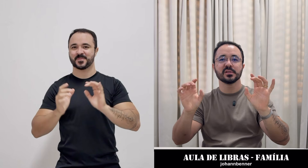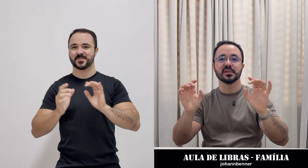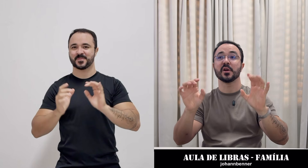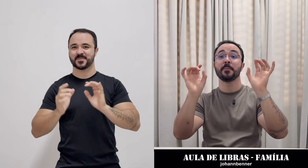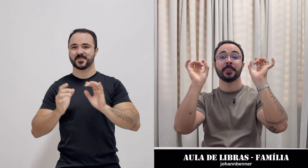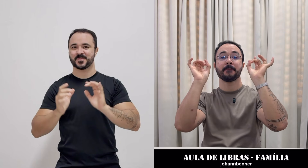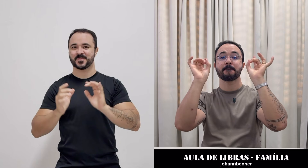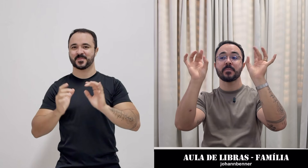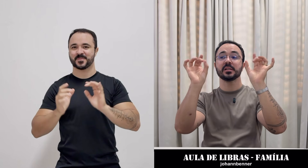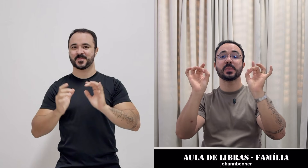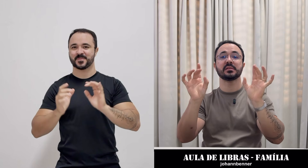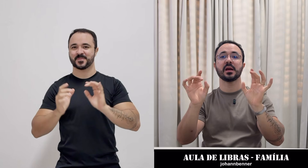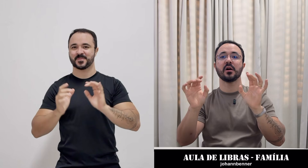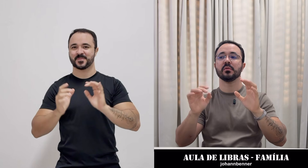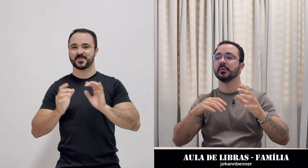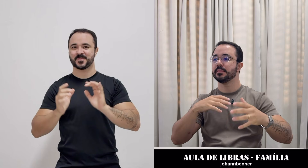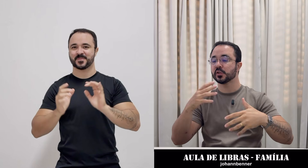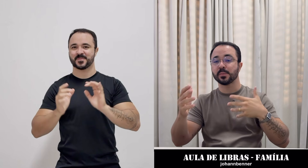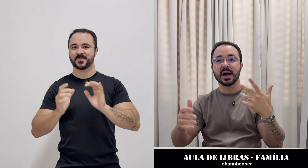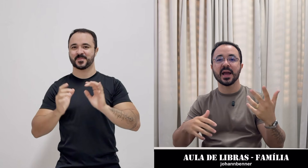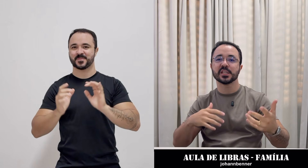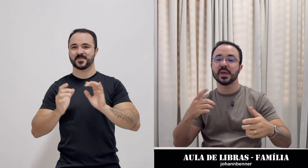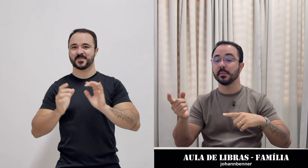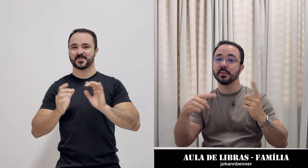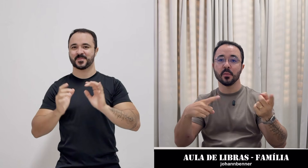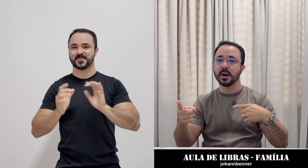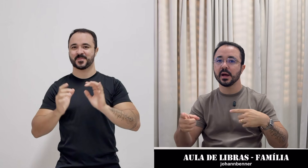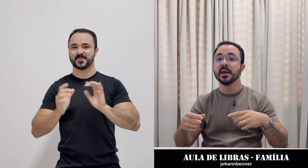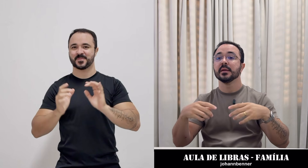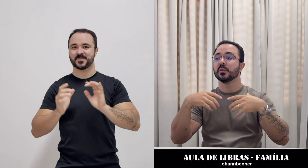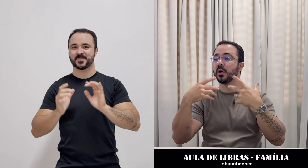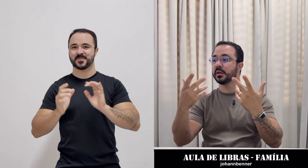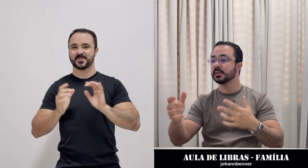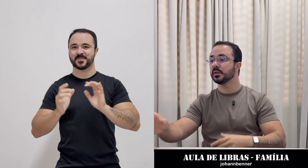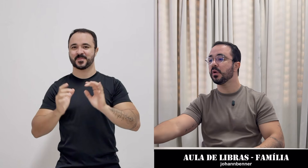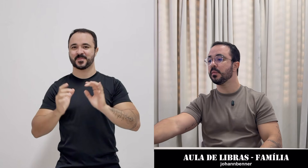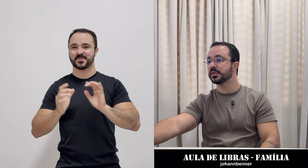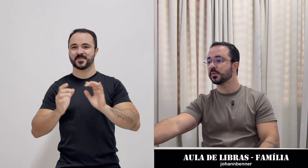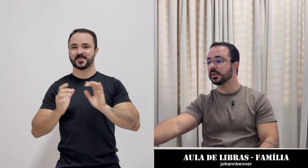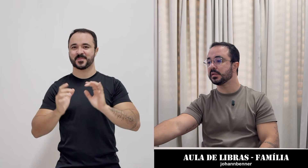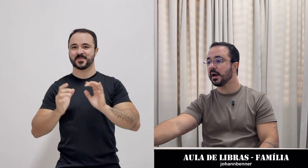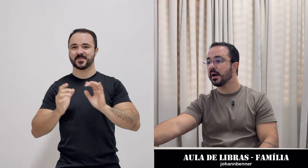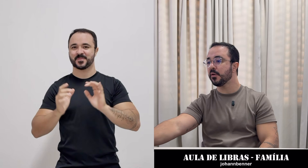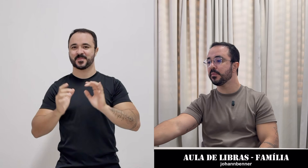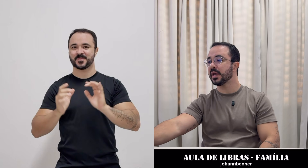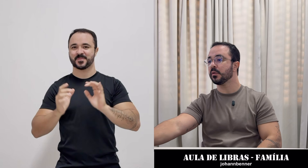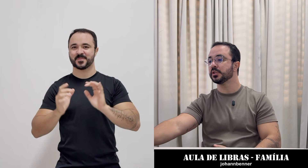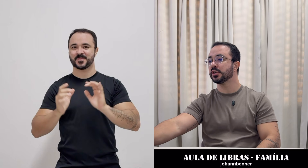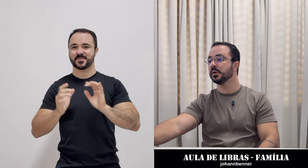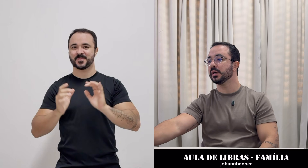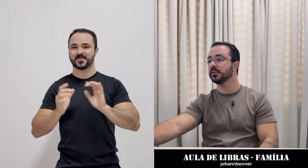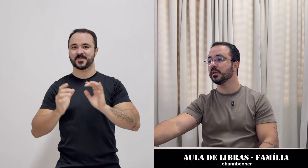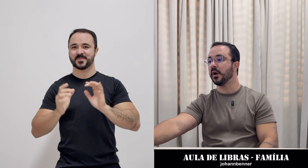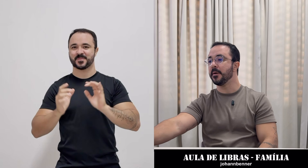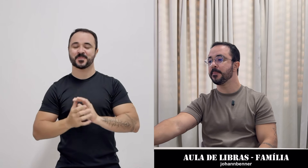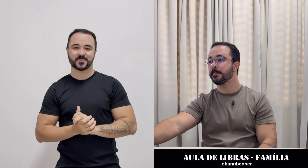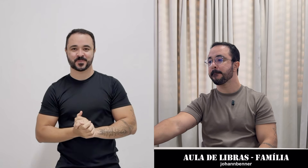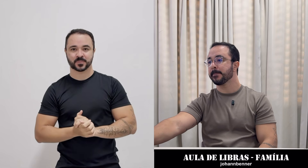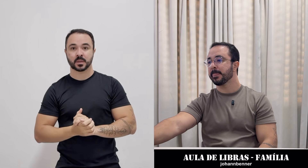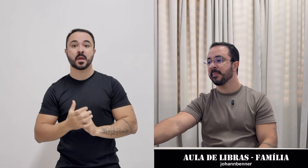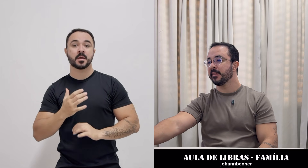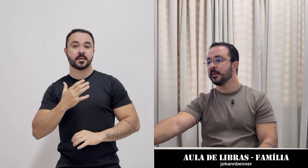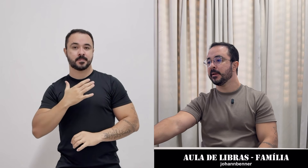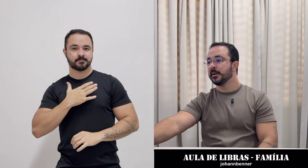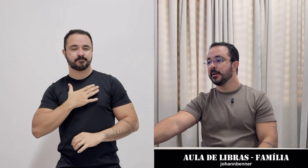duas mãos. Então, especial. Meus pais, minha mãe e meu pai estão organizando um almoço especial. E aí, continuando, ó.